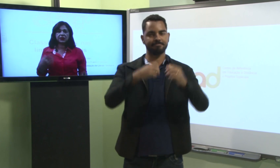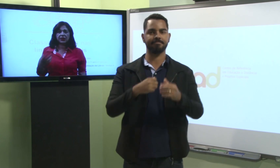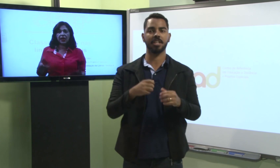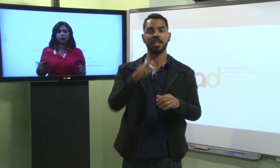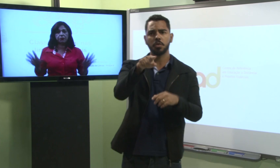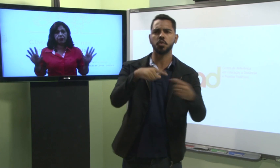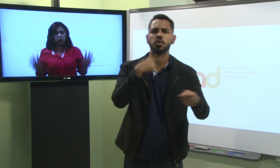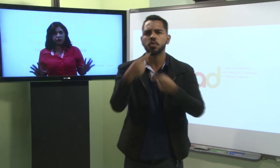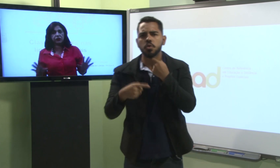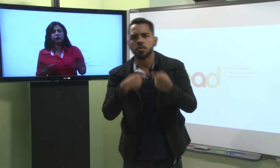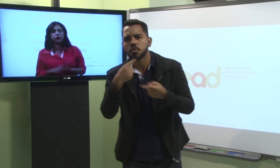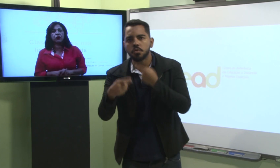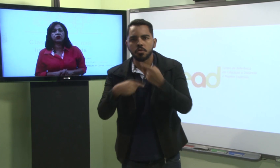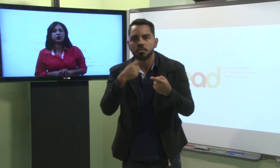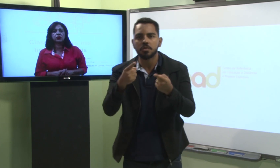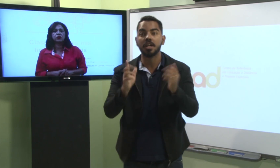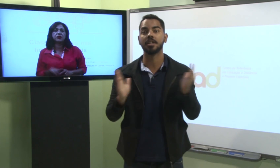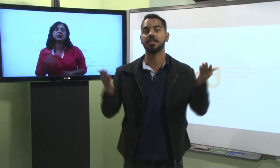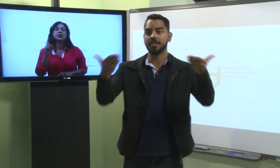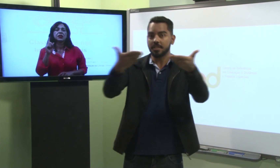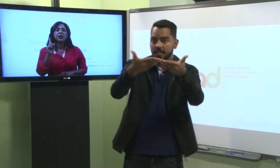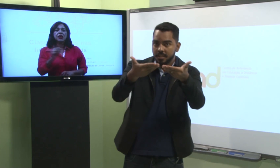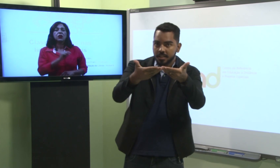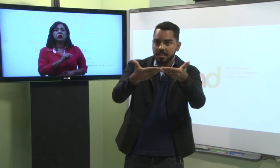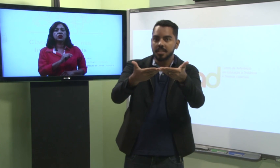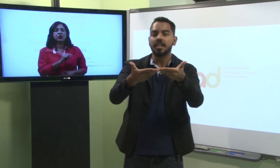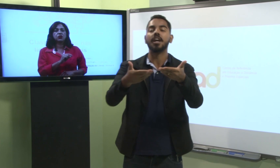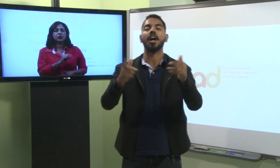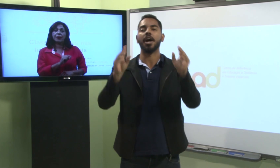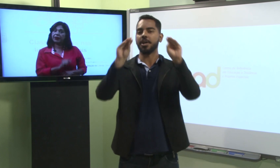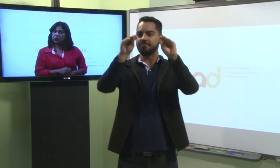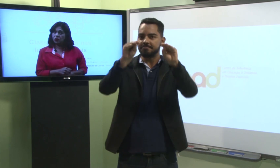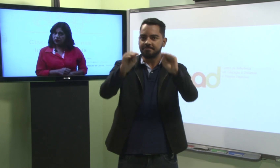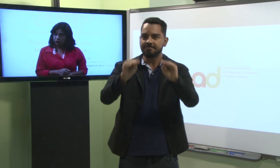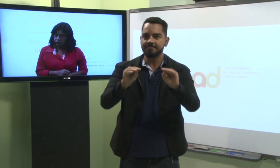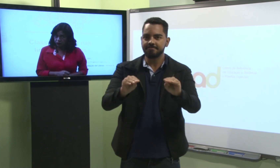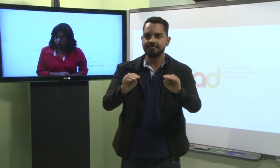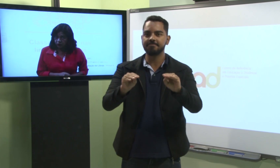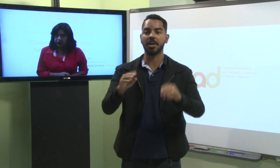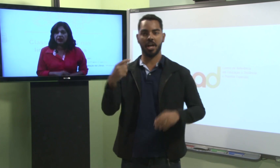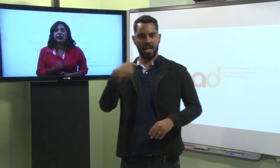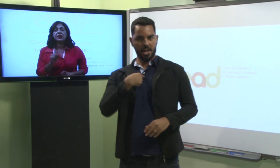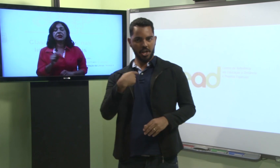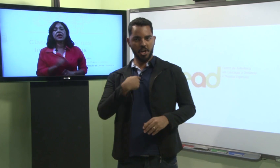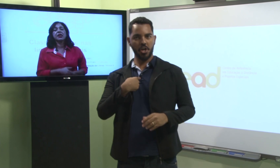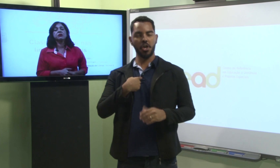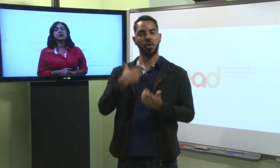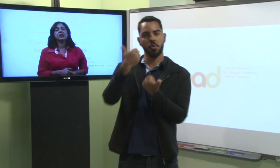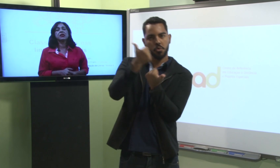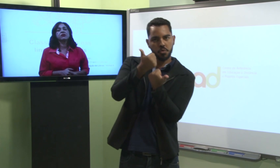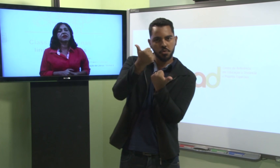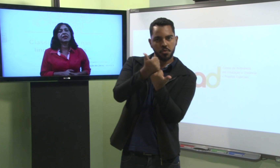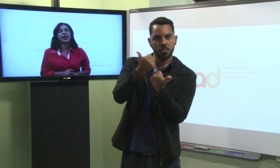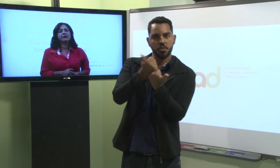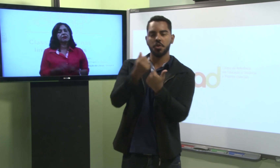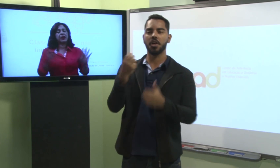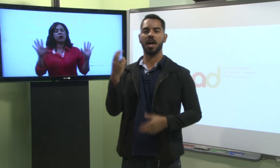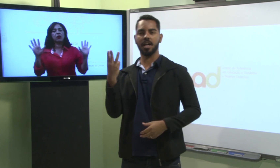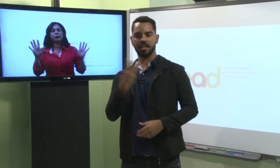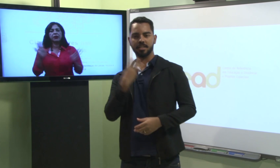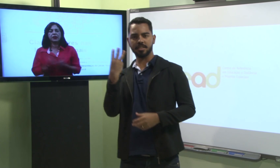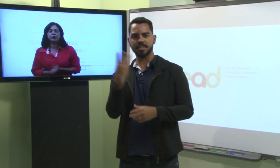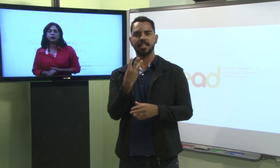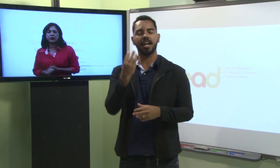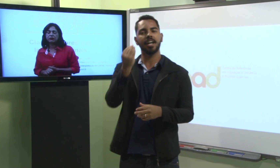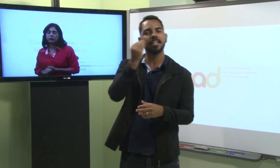será necessário que postem no fórum Tira Dúvidas, onde eu, juntamente com seus tutores, estaremos tentando saná-las da